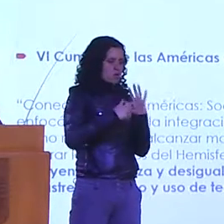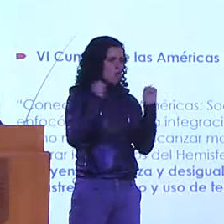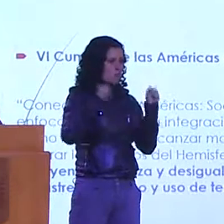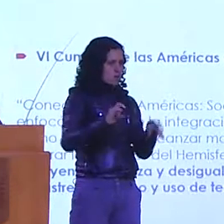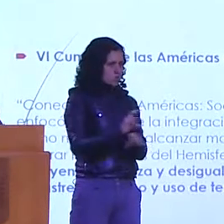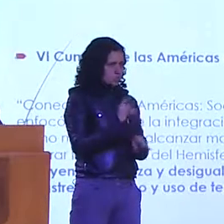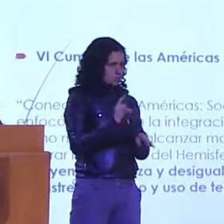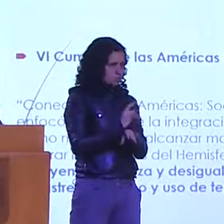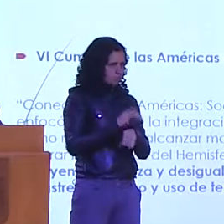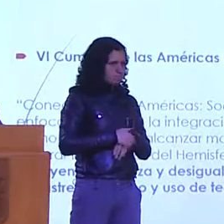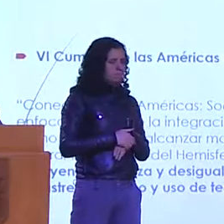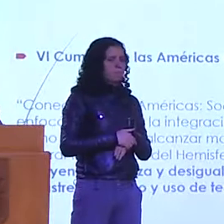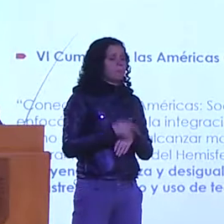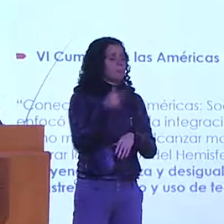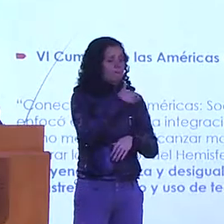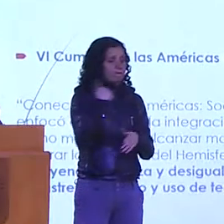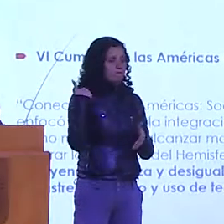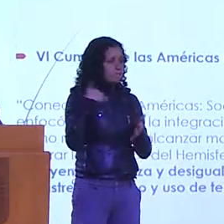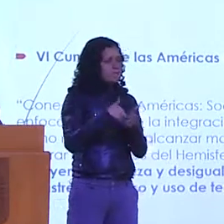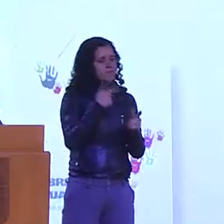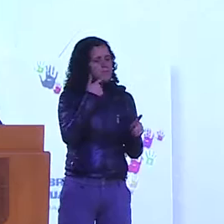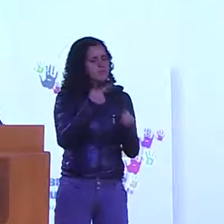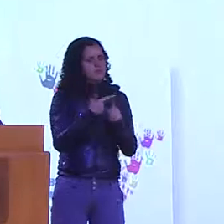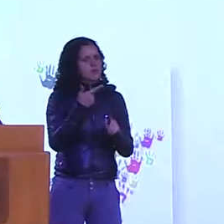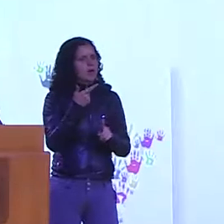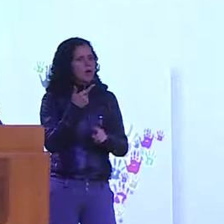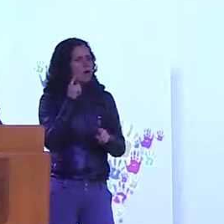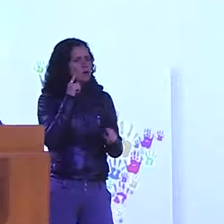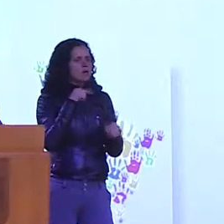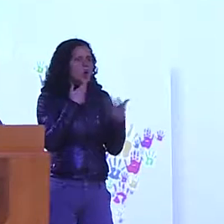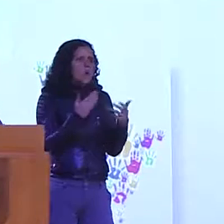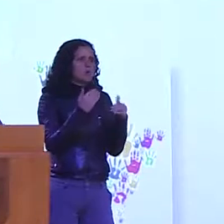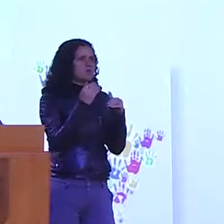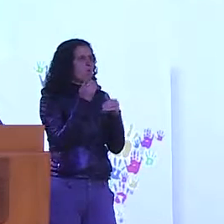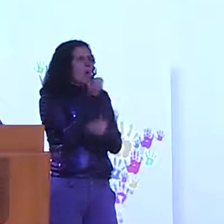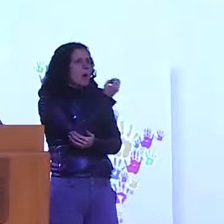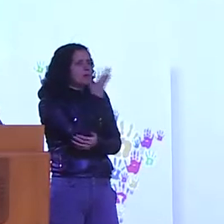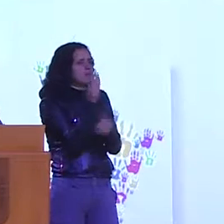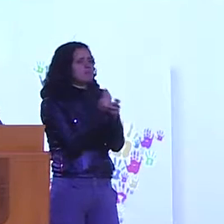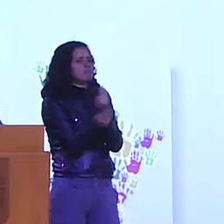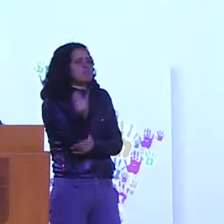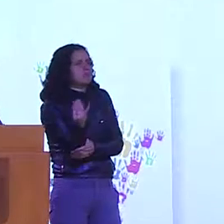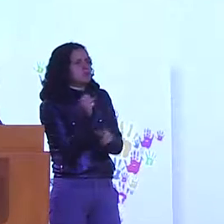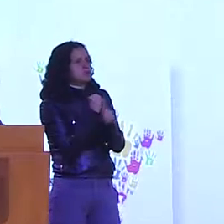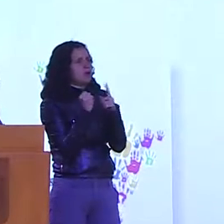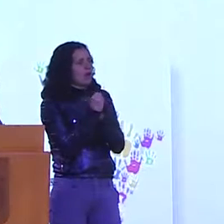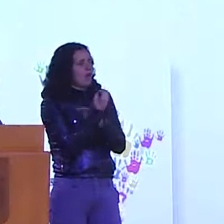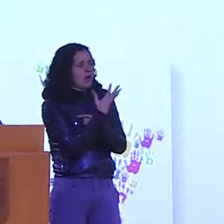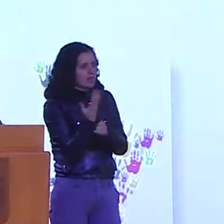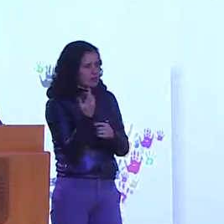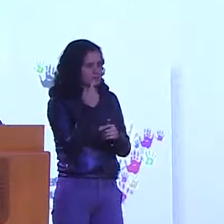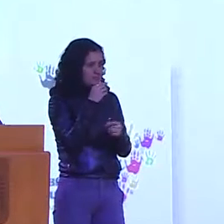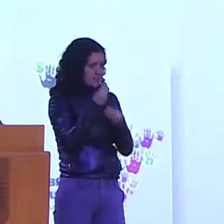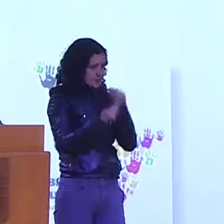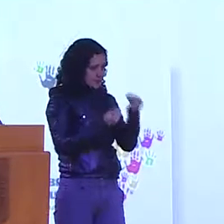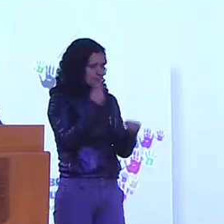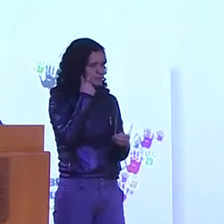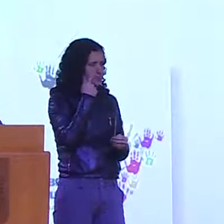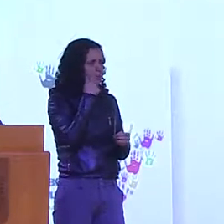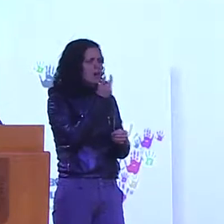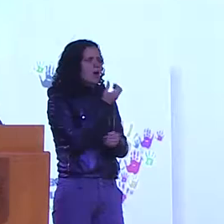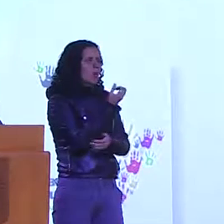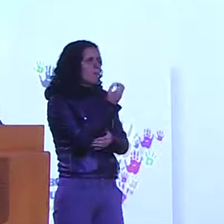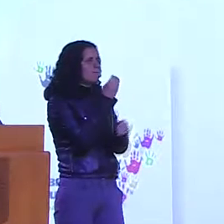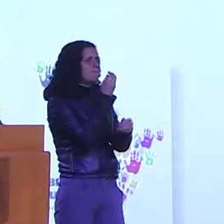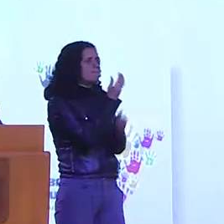Cuando Dubinik piensa en indicadores para medir la exclusión social, nos aporta los siguientes. Primero, medidas para medir la